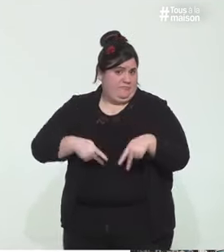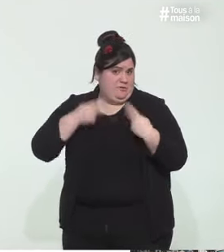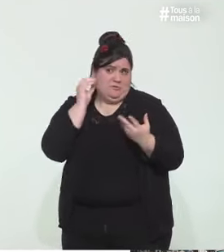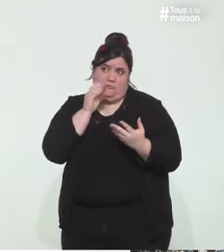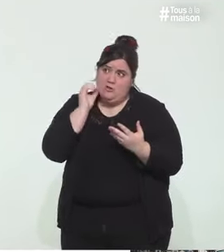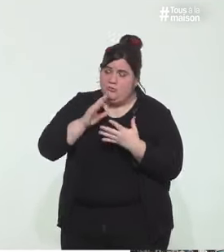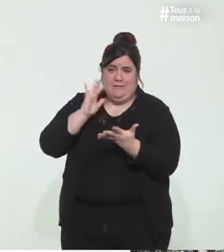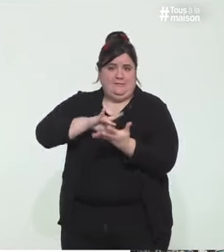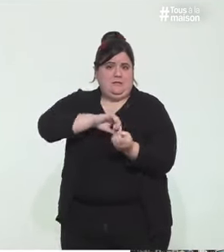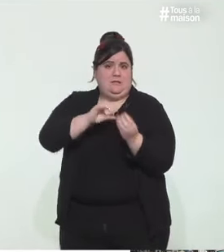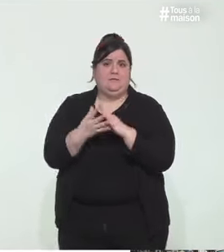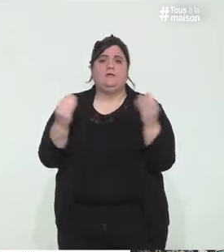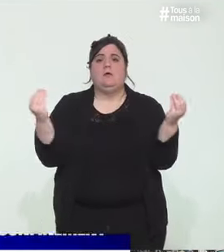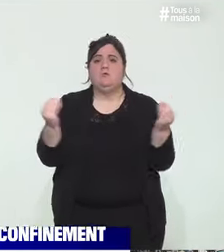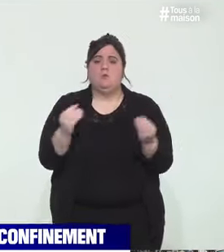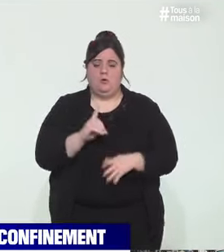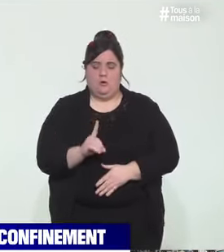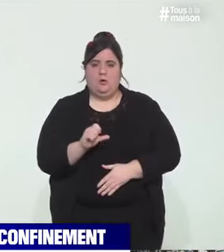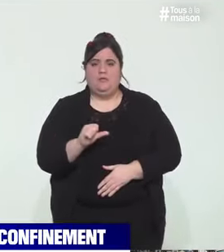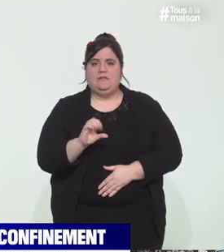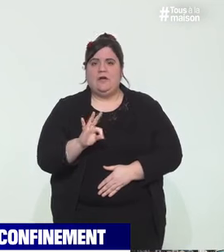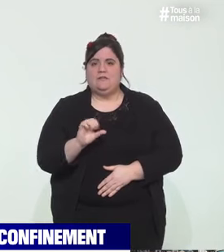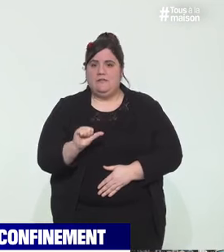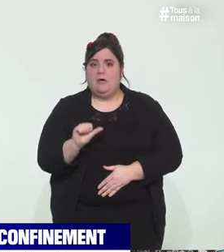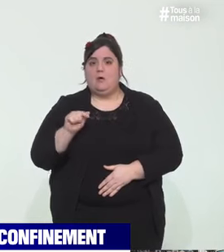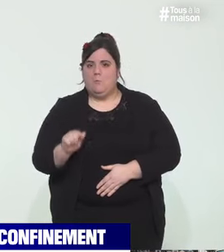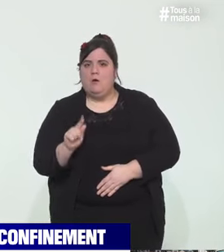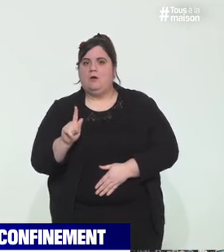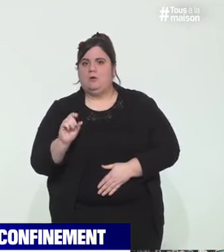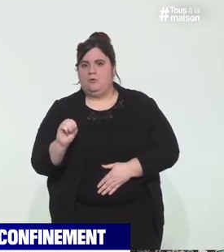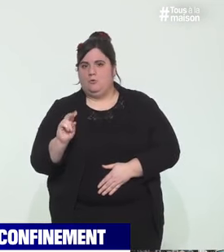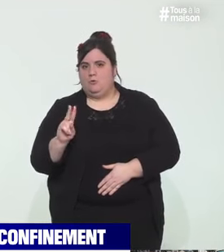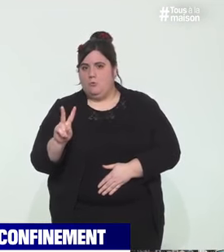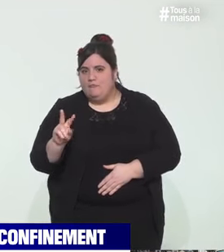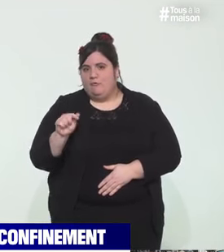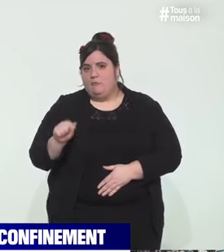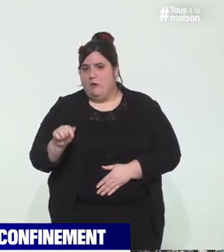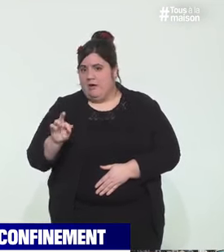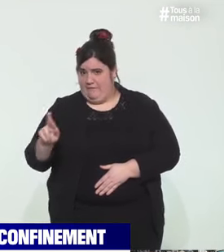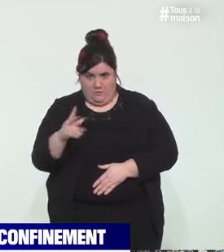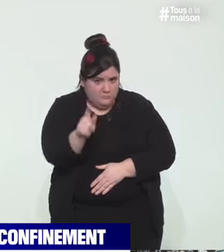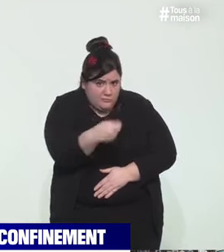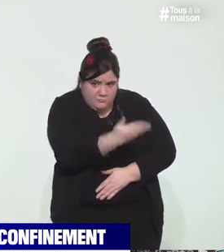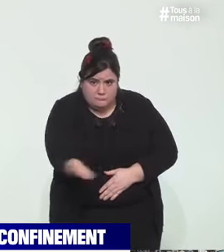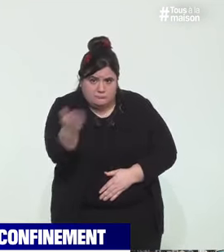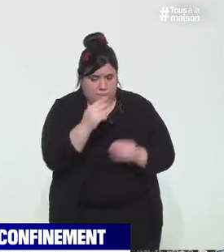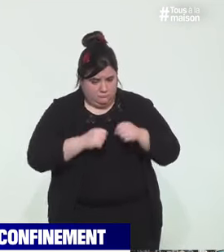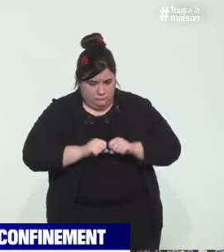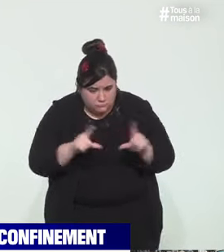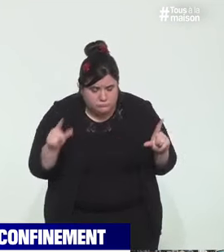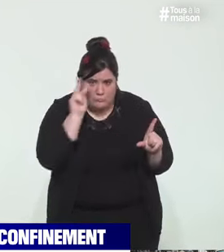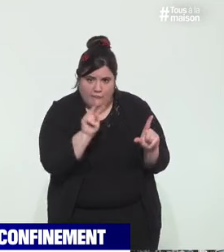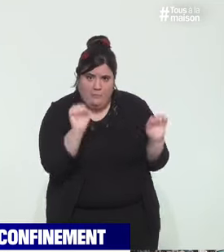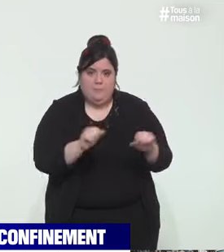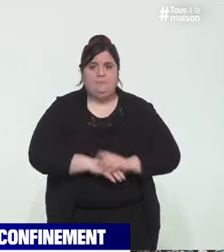site data.gouv.fr et évidemment accessible au public. Elles sont issues du réseau de presque 700 services